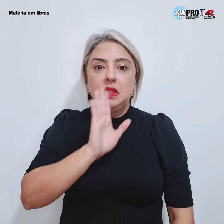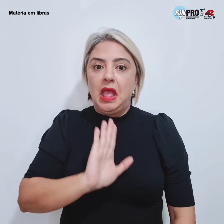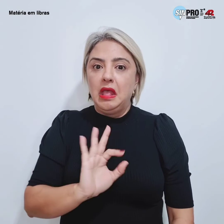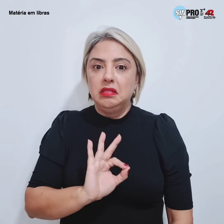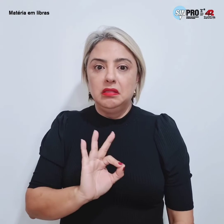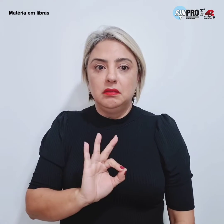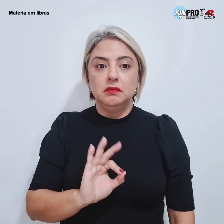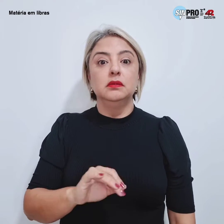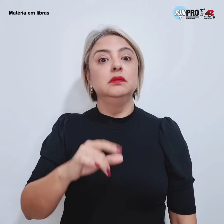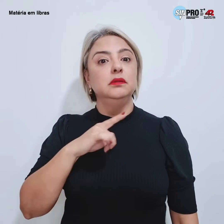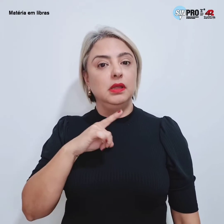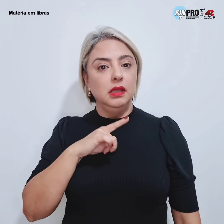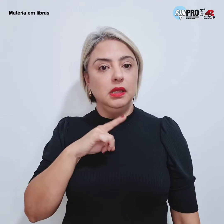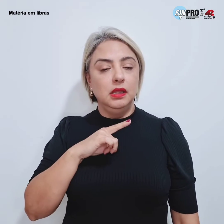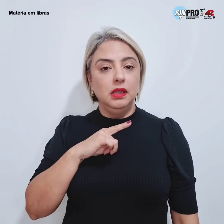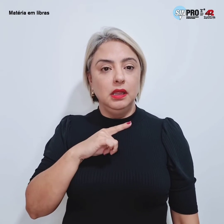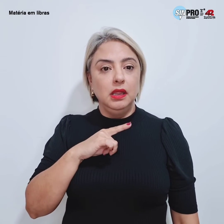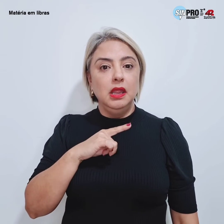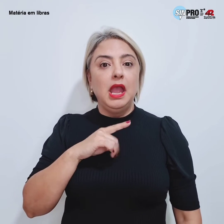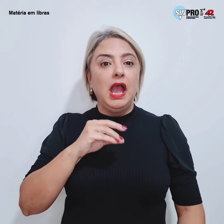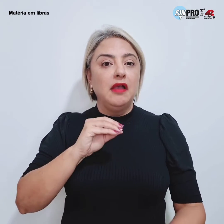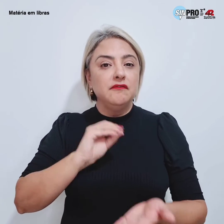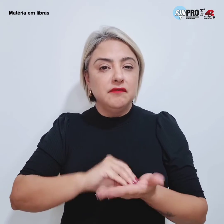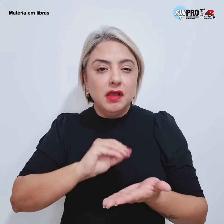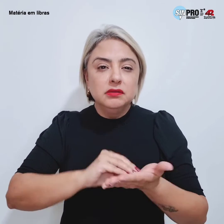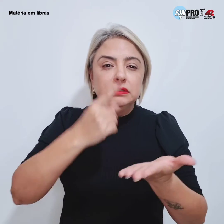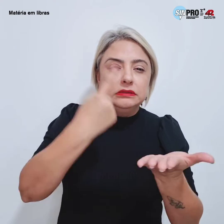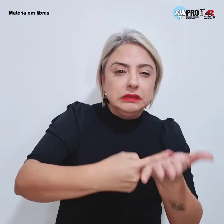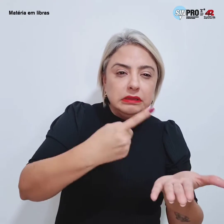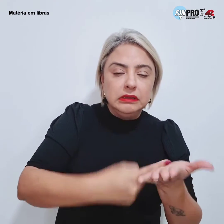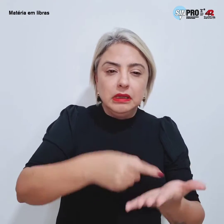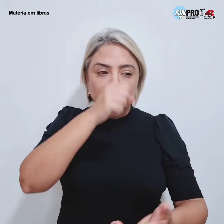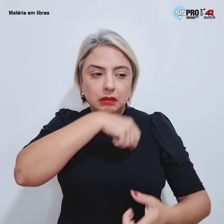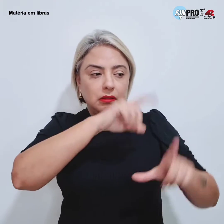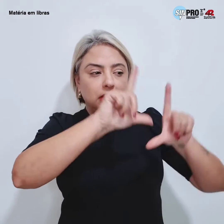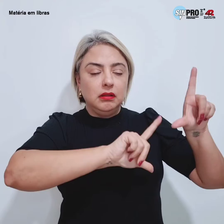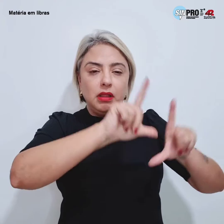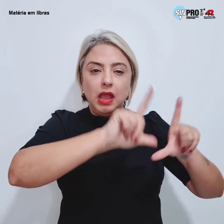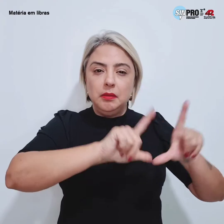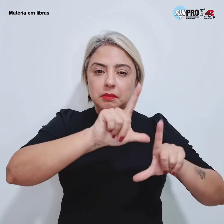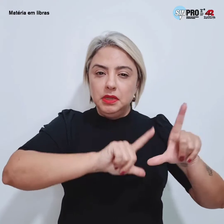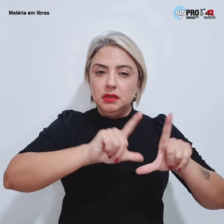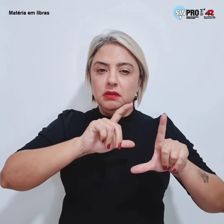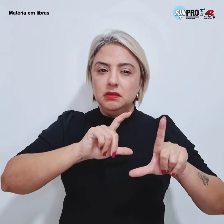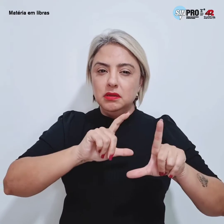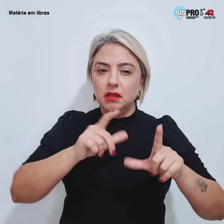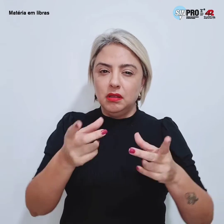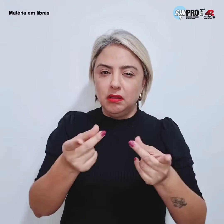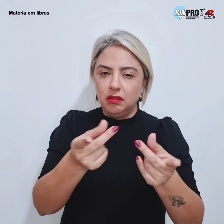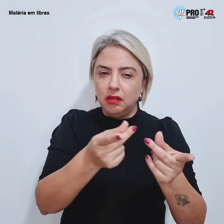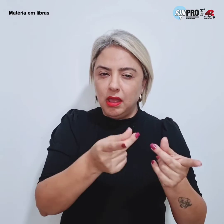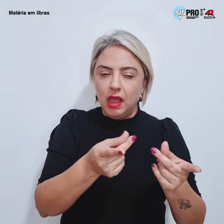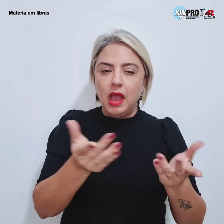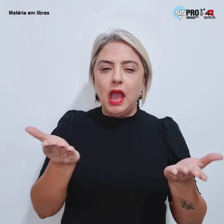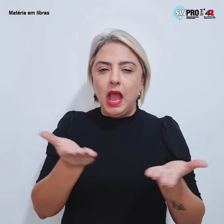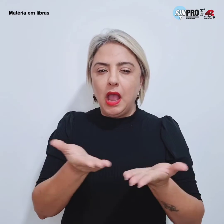A desfaçatez nociva da mídia comercial agora repete a receita